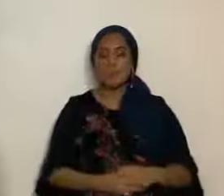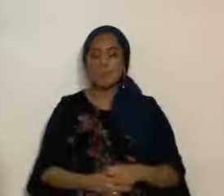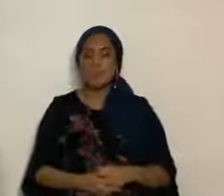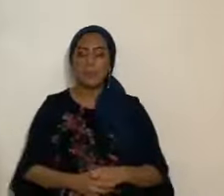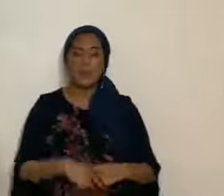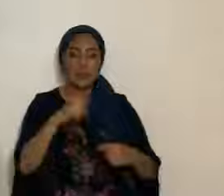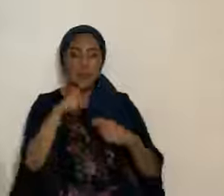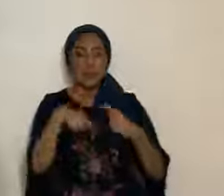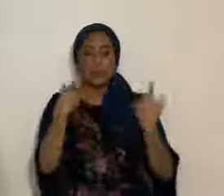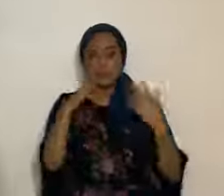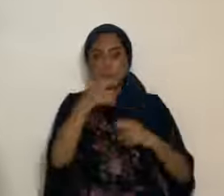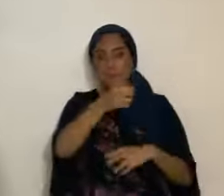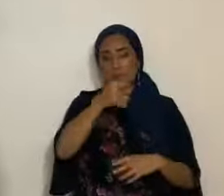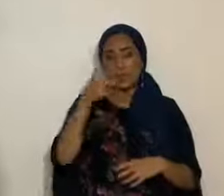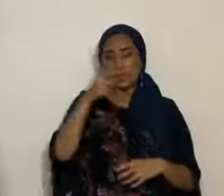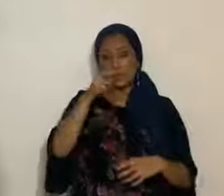vez que regresa a Egipto,